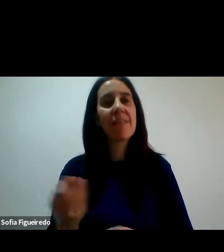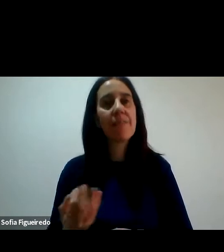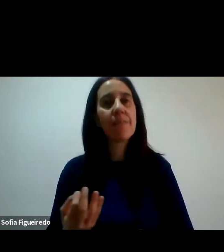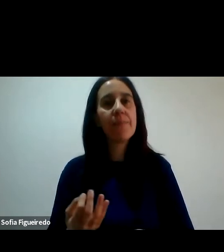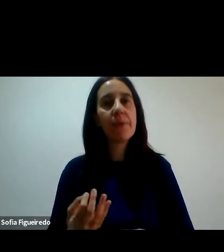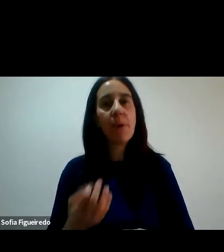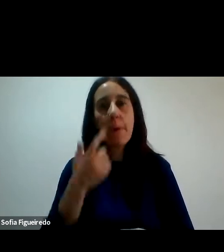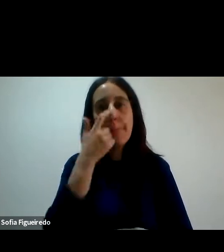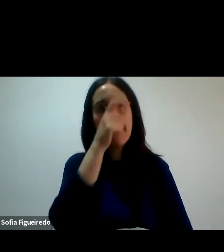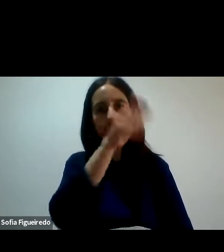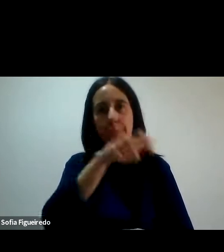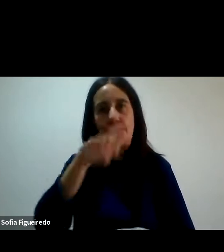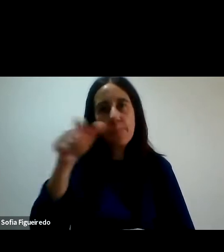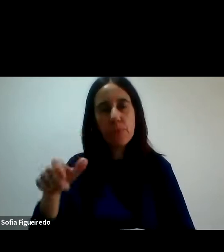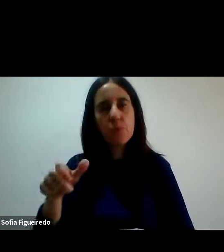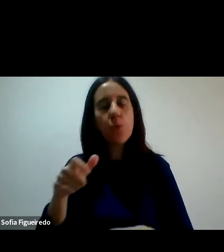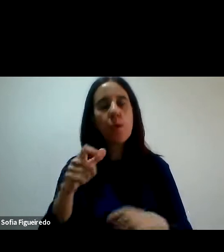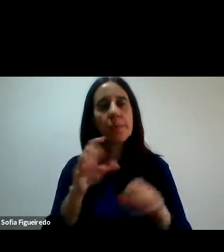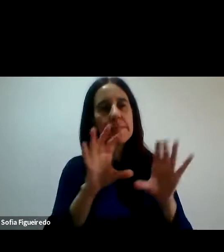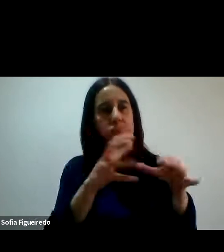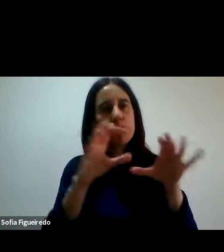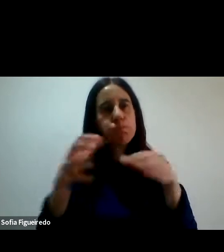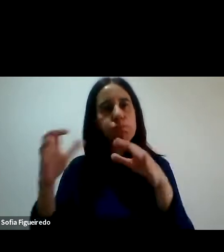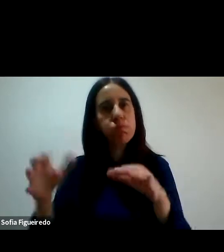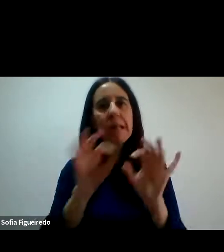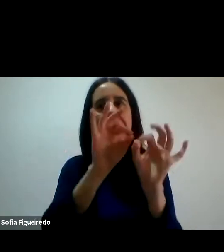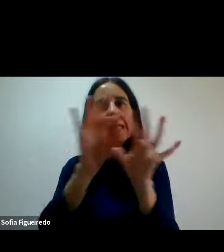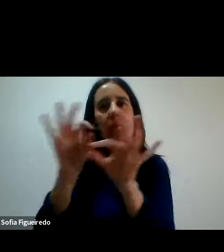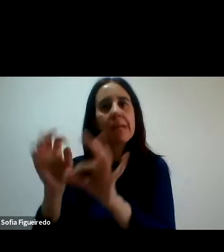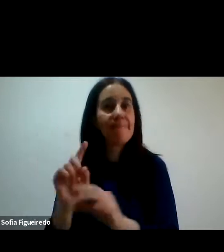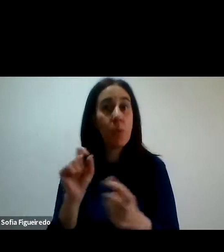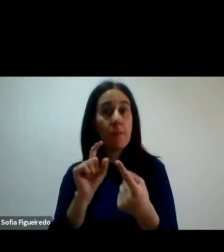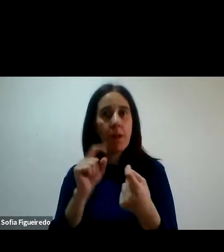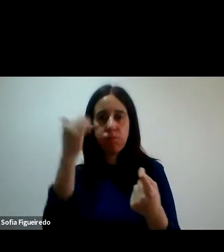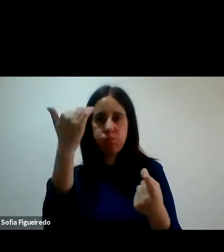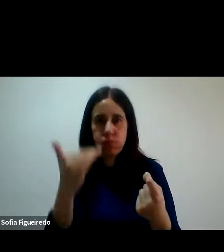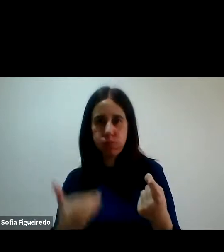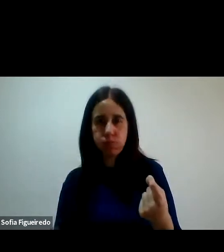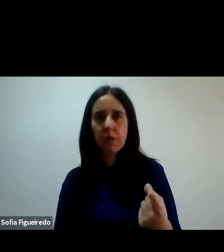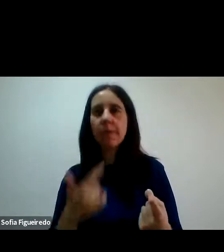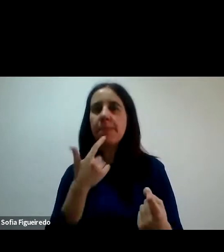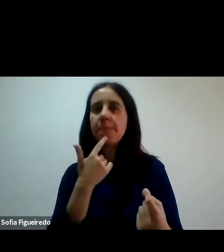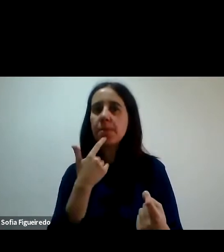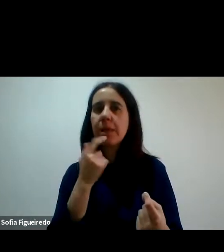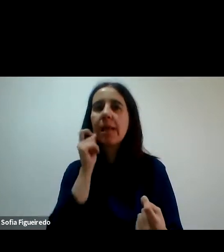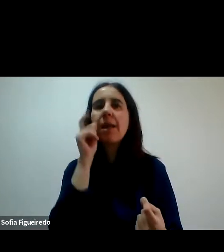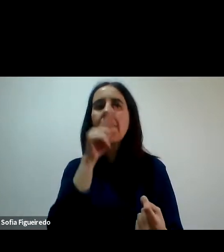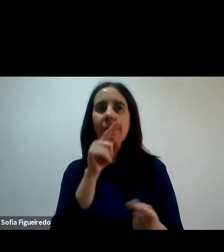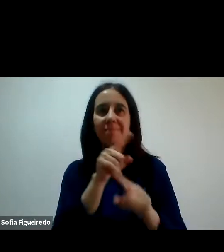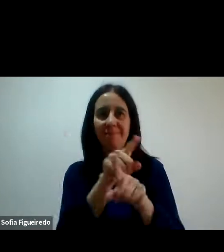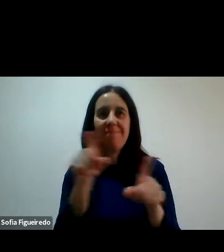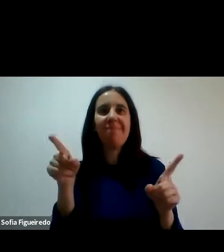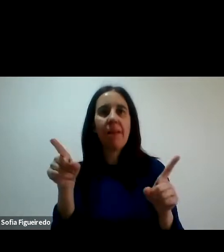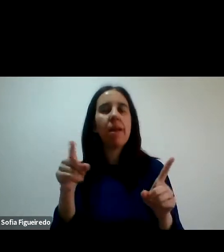estas pessoas, perceber que elas não são todas iguais. Quando mandamos uma mailing list, perceber quem é que são aquelas pessoas é absolutamente central para garantir